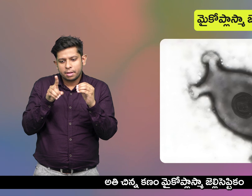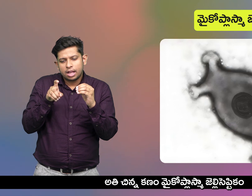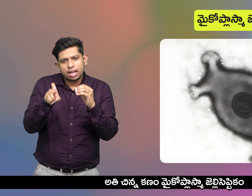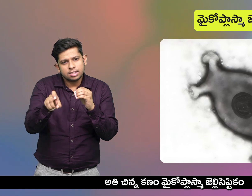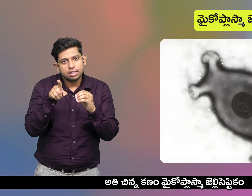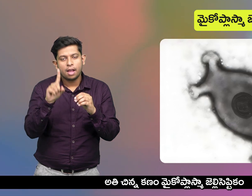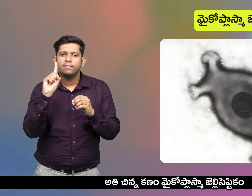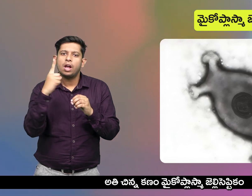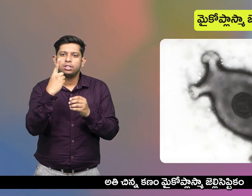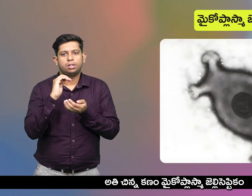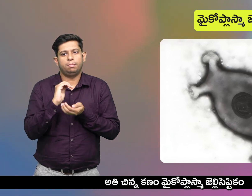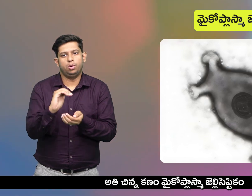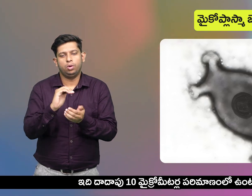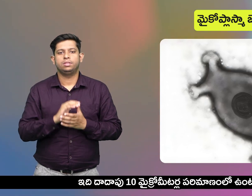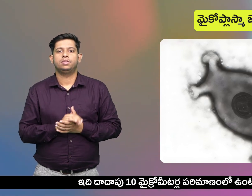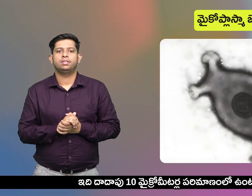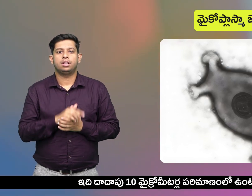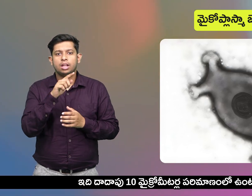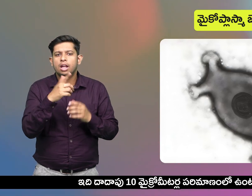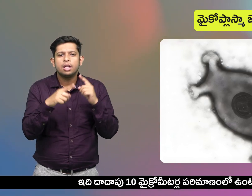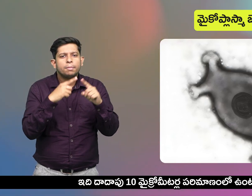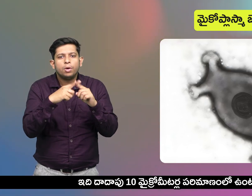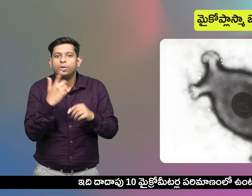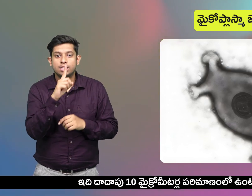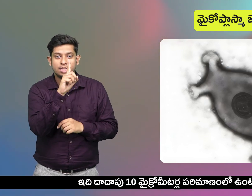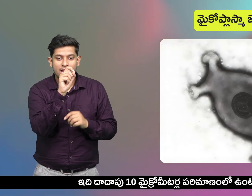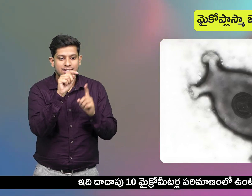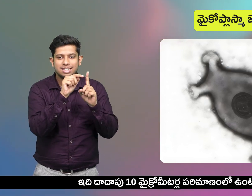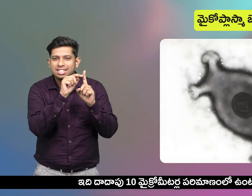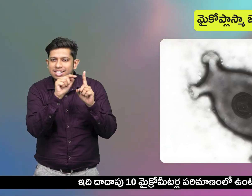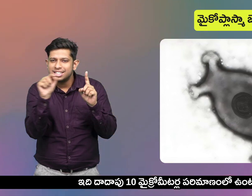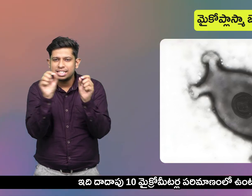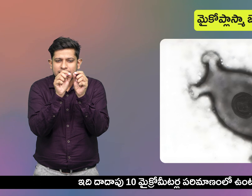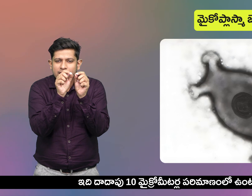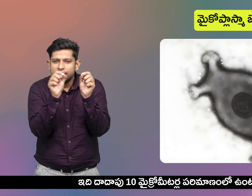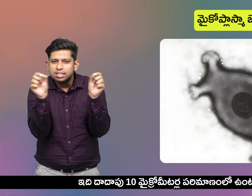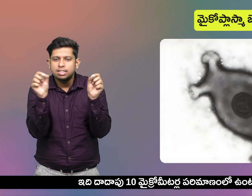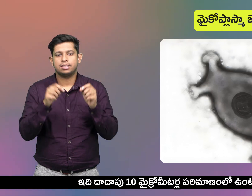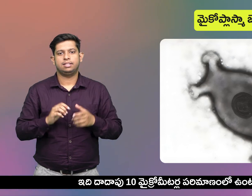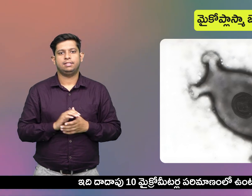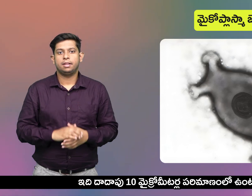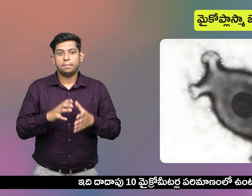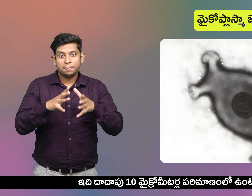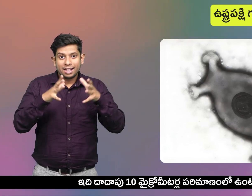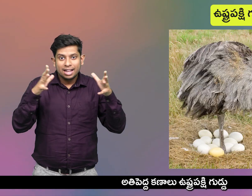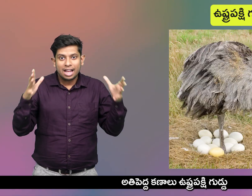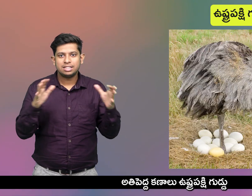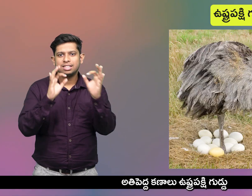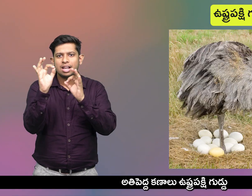జెల్లీ సెప్టికం. ఇది దాదాపు 10 మైక్రోమీటర్ల పరిమాణంలో ఉంటుంది. అతిపెద్ద